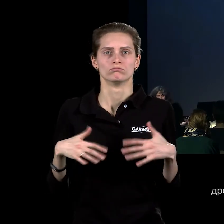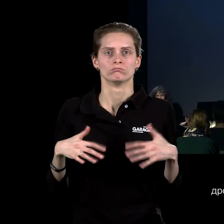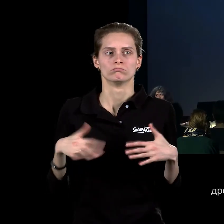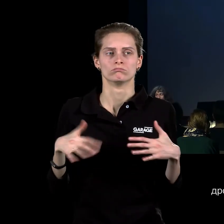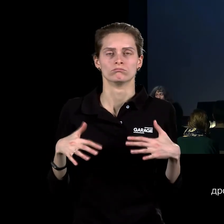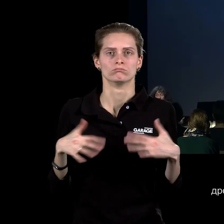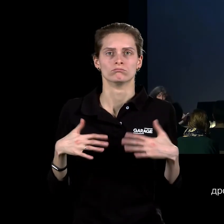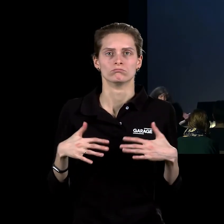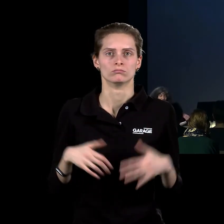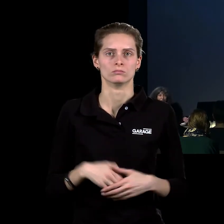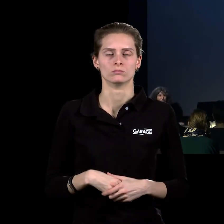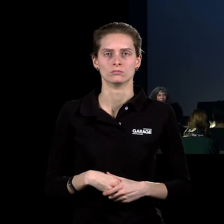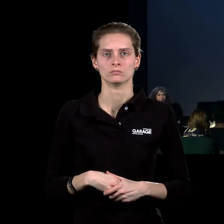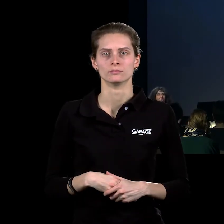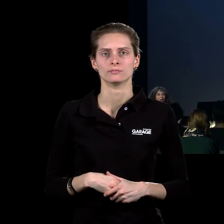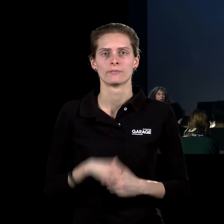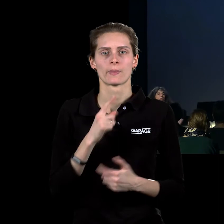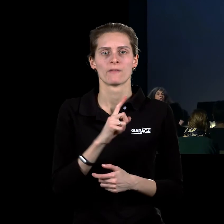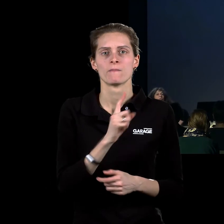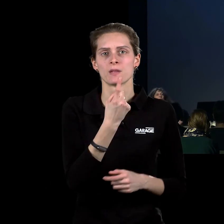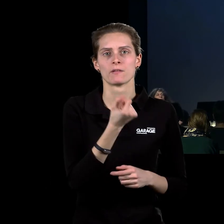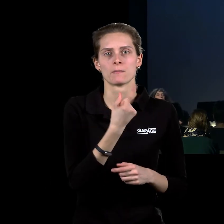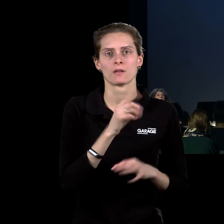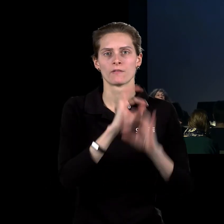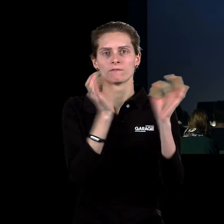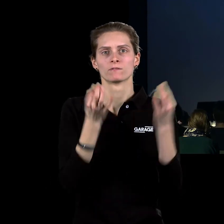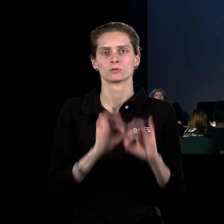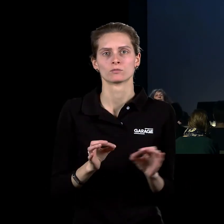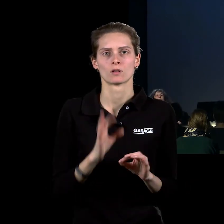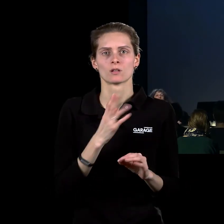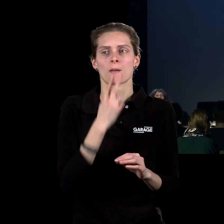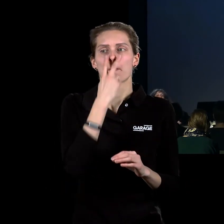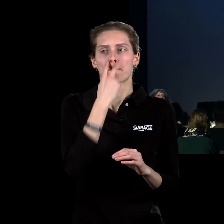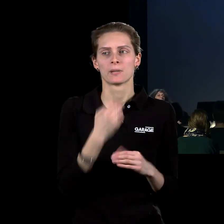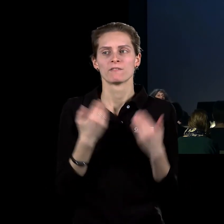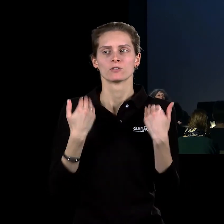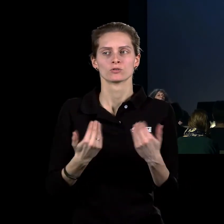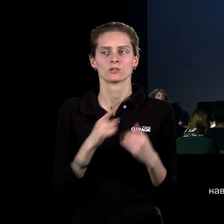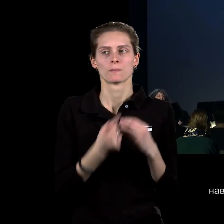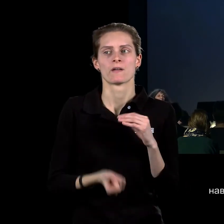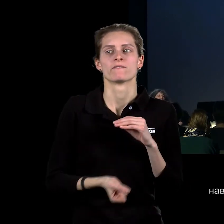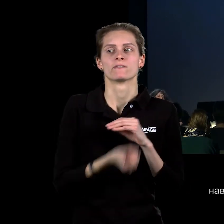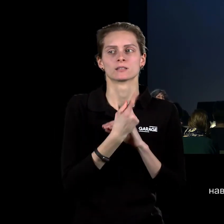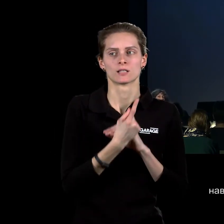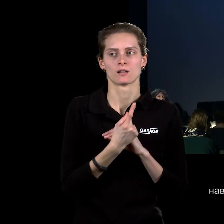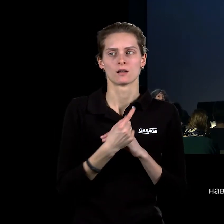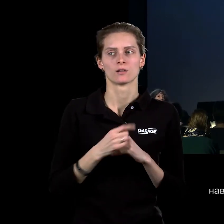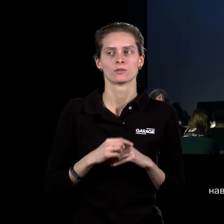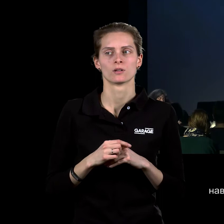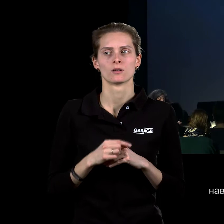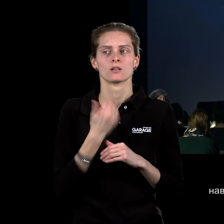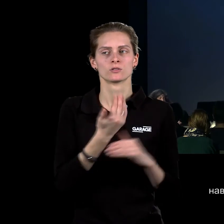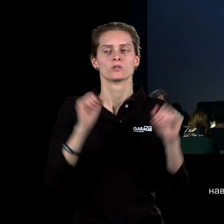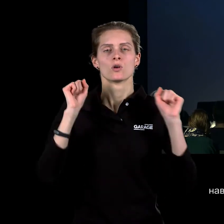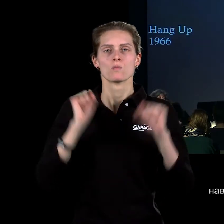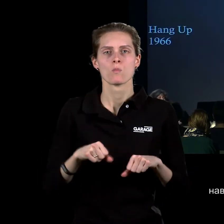которая работает, эти фактуры, впервые тогда появившиеся в искусстве, более привычные сейчас у нее возникают, действительно можно